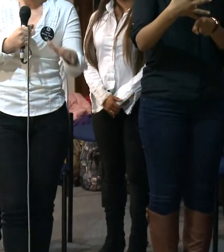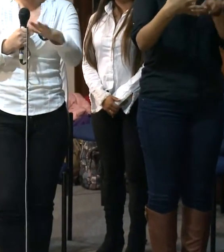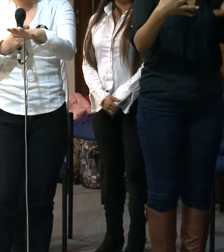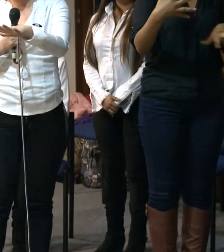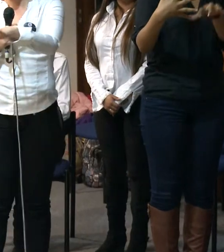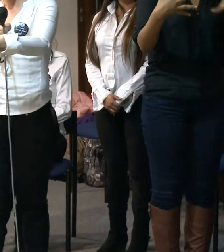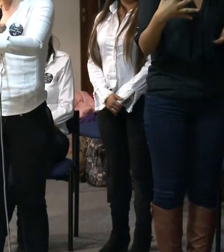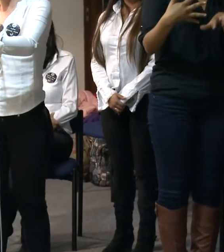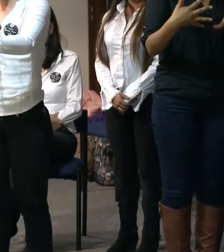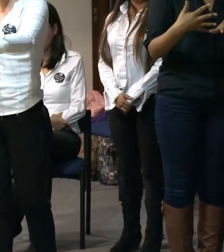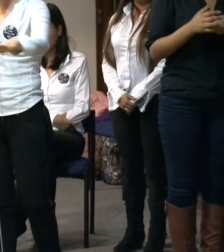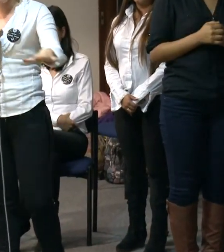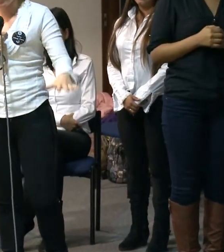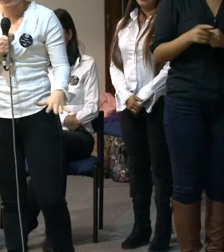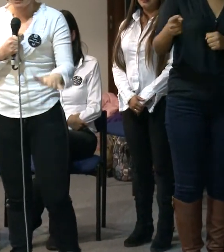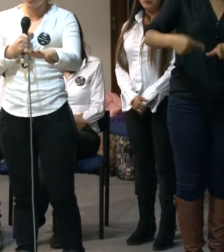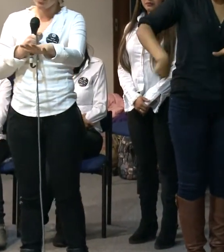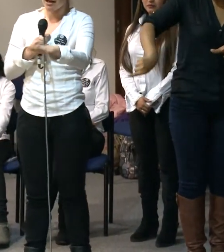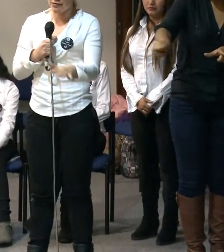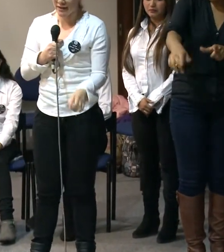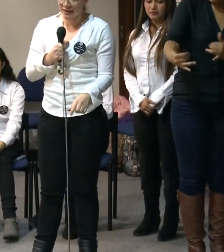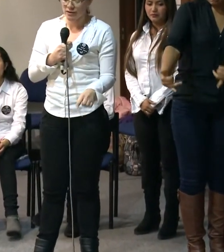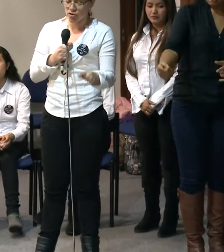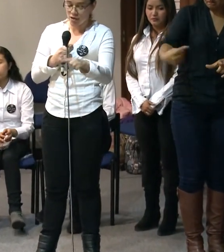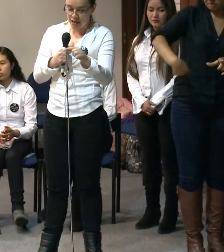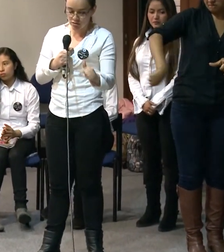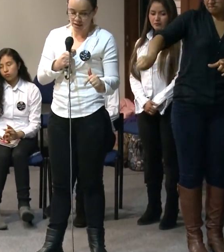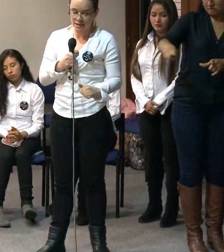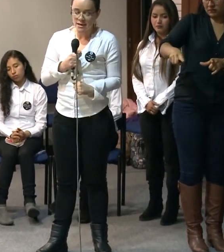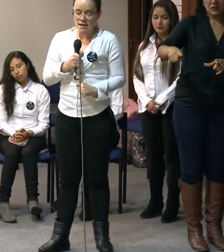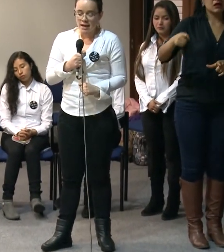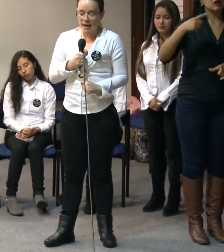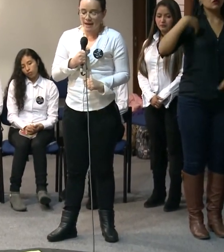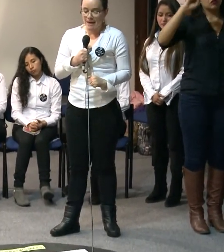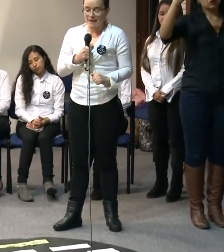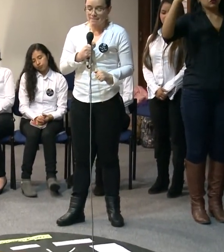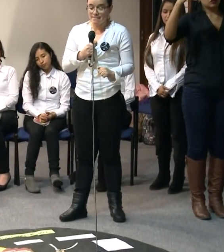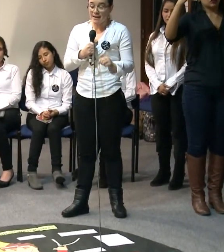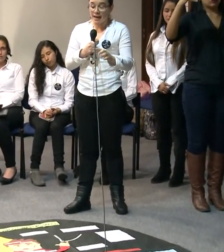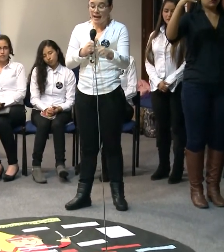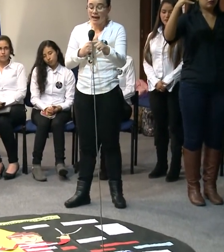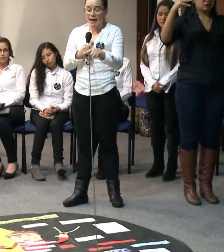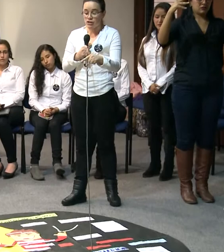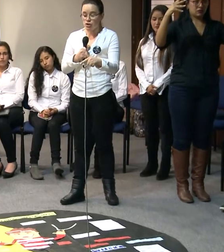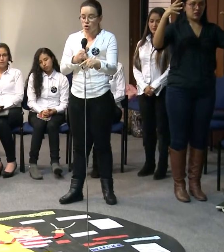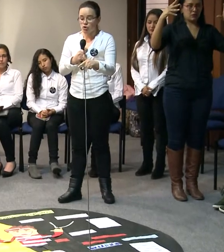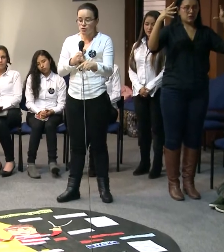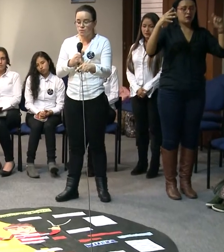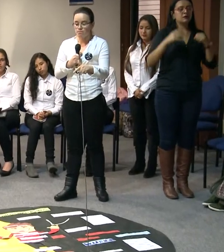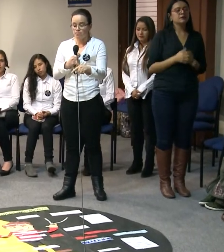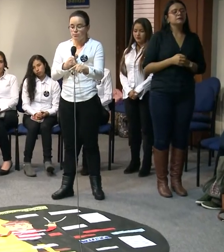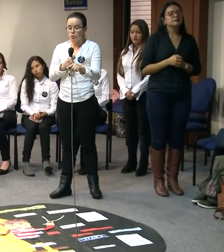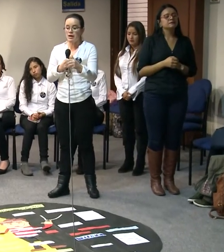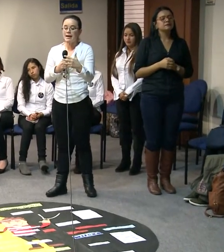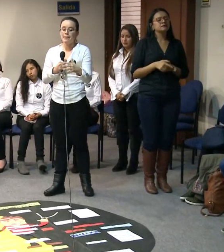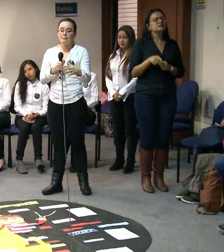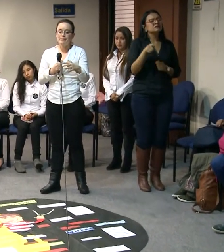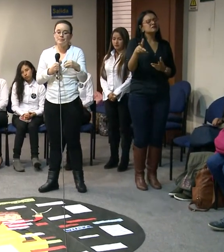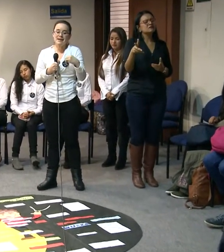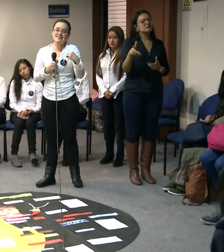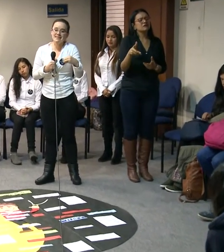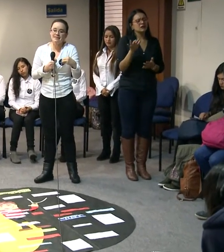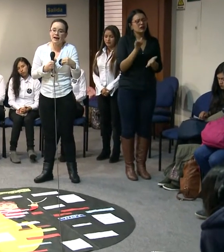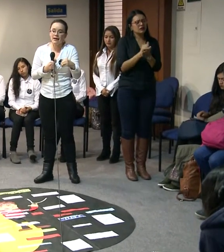tal, en esta figura que tenemos acá al frente, el sol y la luna. La idea era que ellos